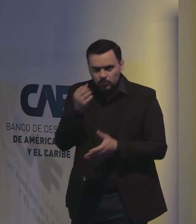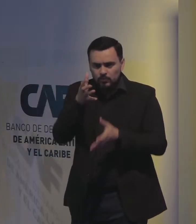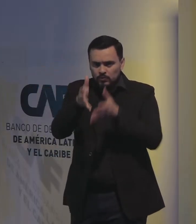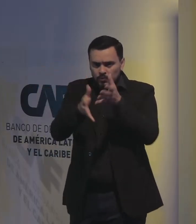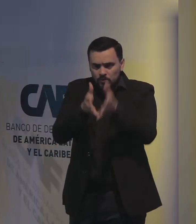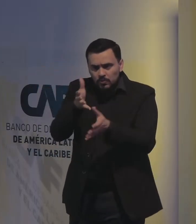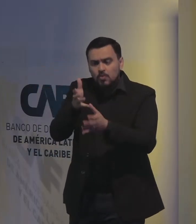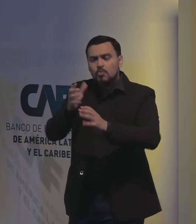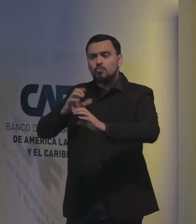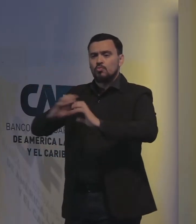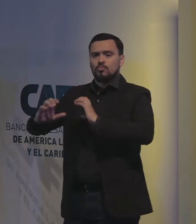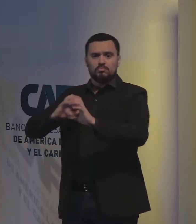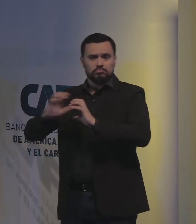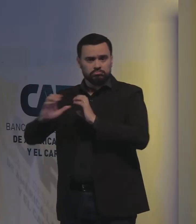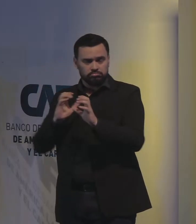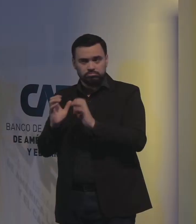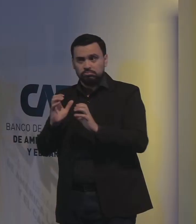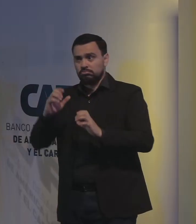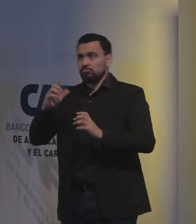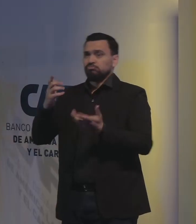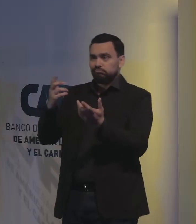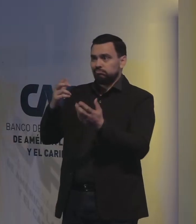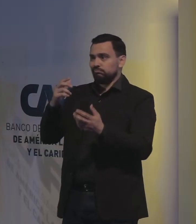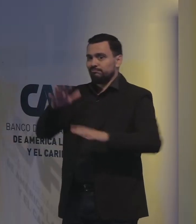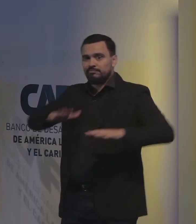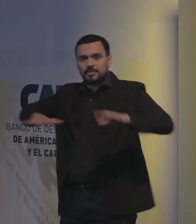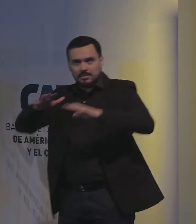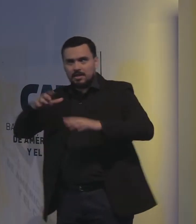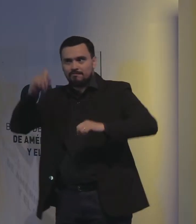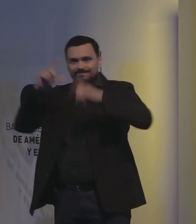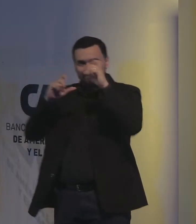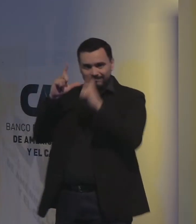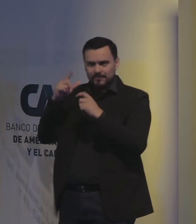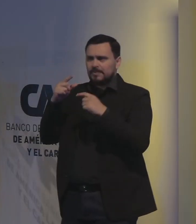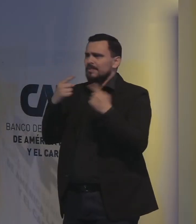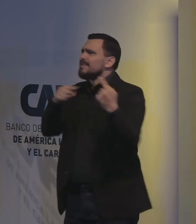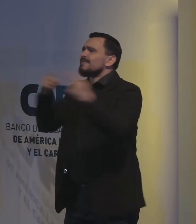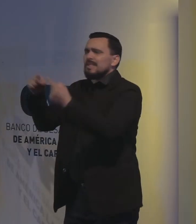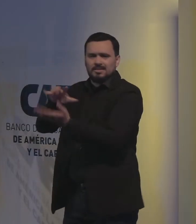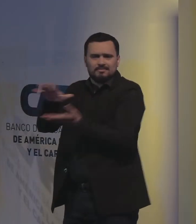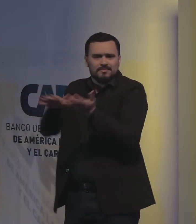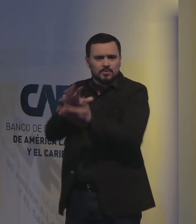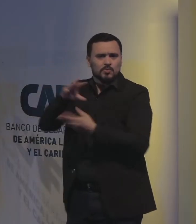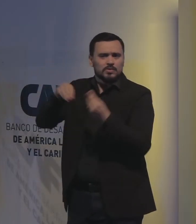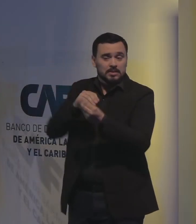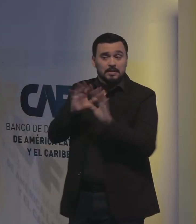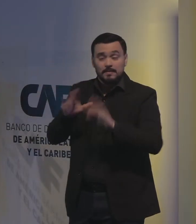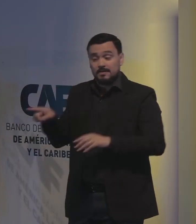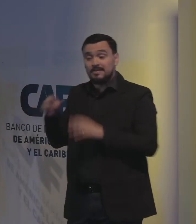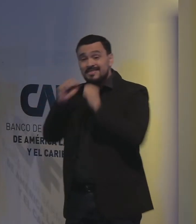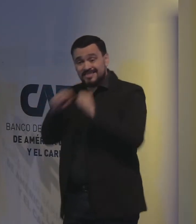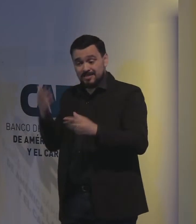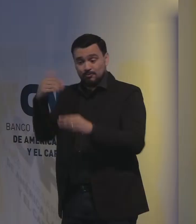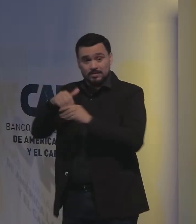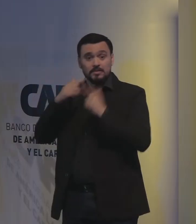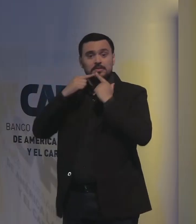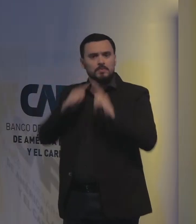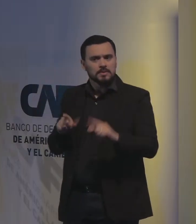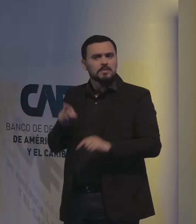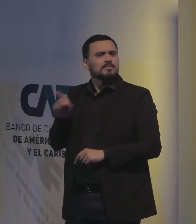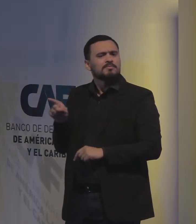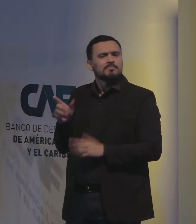de la comunicación visogestual en diversos ámbitos de la sociedad, la Secretaría de Políticas